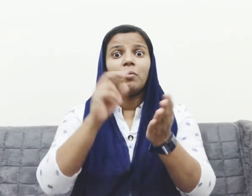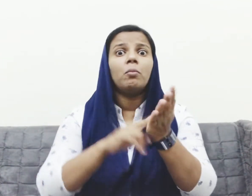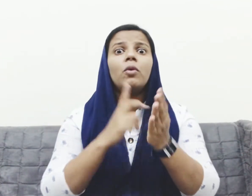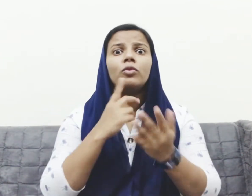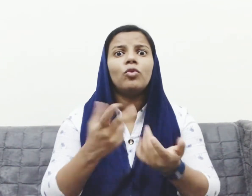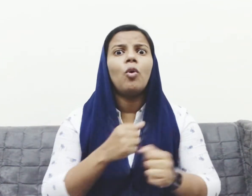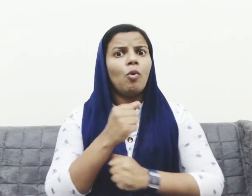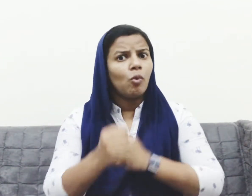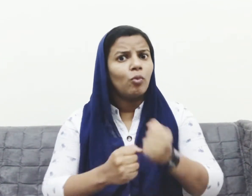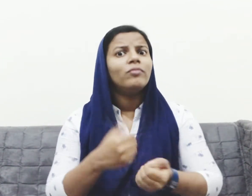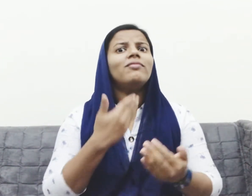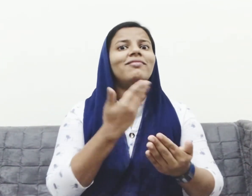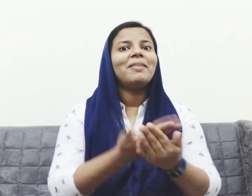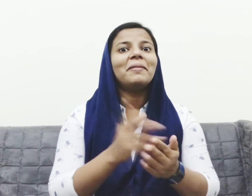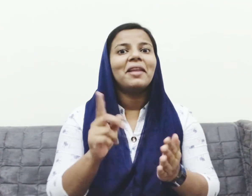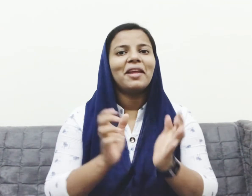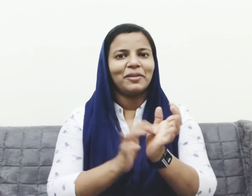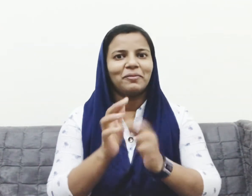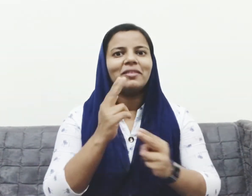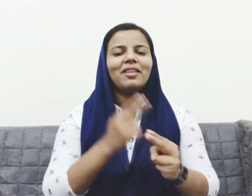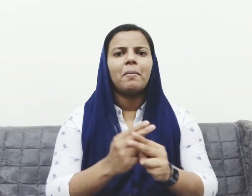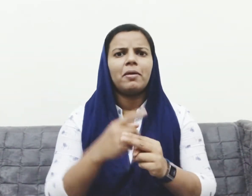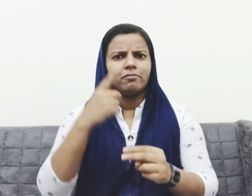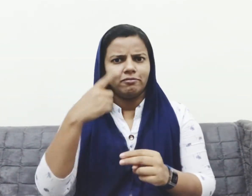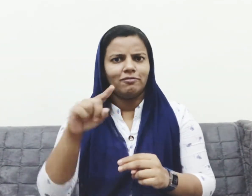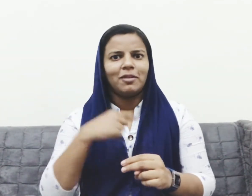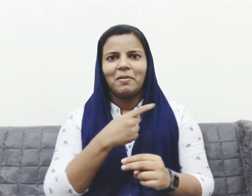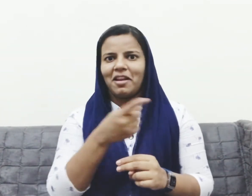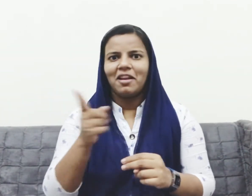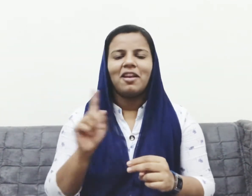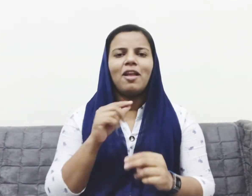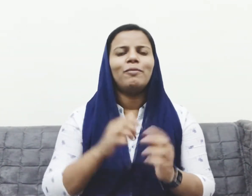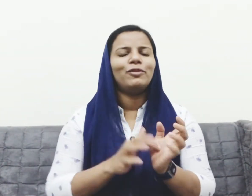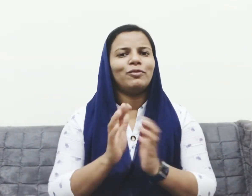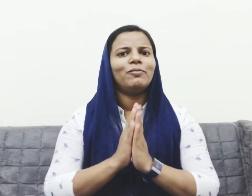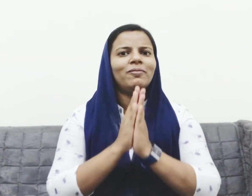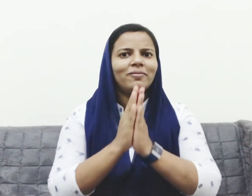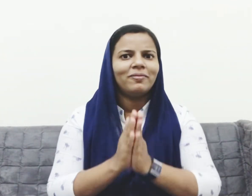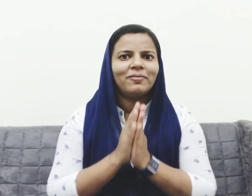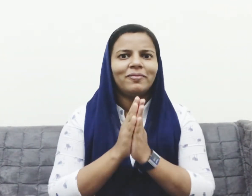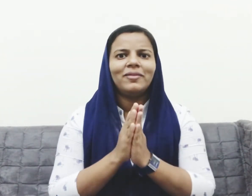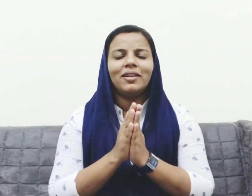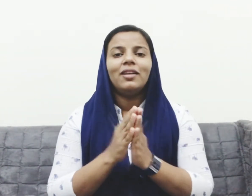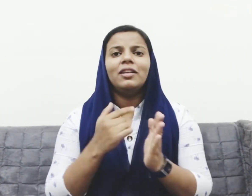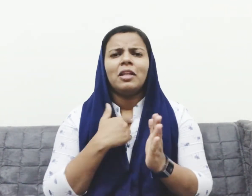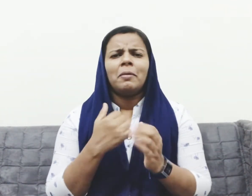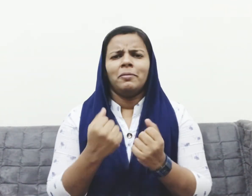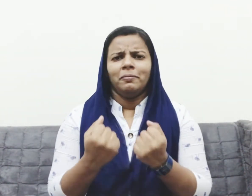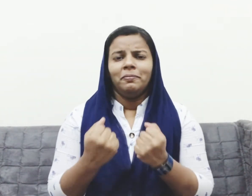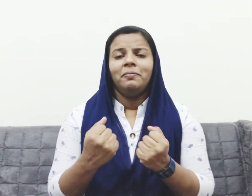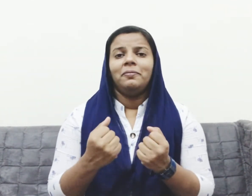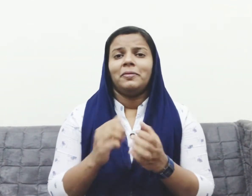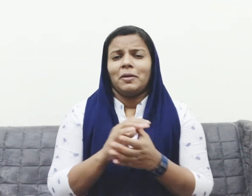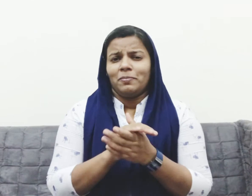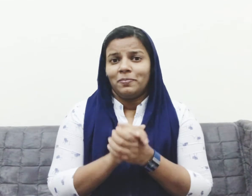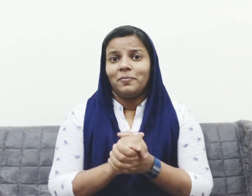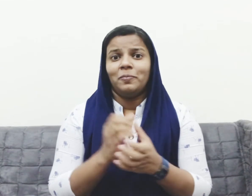ഞാൻ, യേശു ക്രിസ്തുവിൻ്റെ രക്തത്താൽ നീതീകരിക്കപ്പെട്ട ഞാനെന്ത് ചെയ്യും? ഞാൻ ആ നാമത്തെ വിളിച്ചപേക്ഷിക്കും. ഉള്ളതുകൊണ്ട് നമ്മുടെ സ്വീകാര്യം എന്ത്